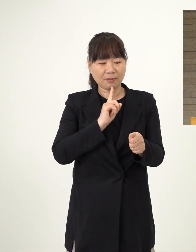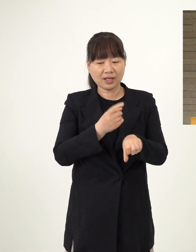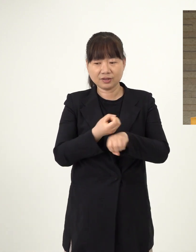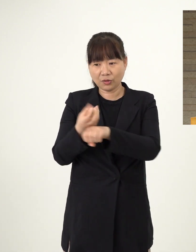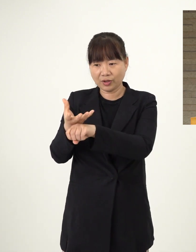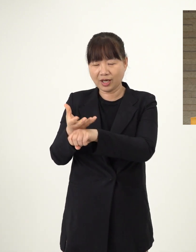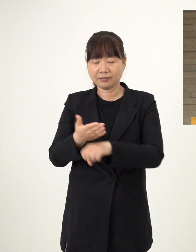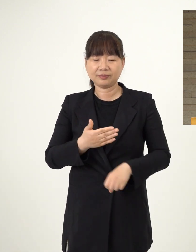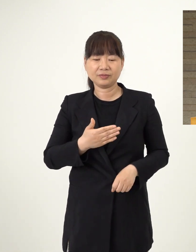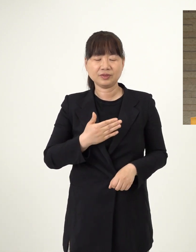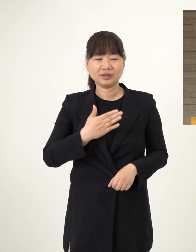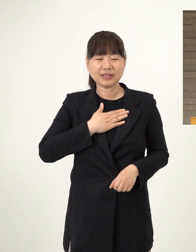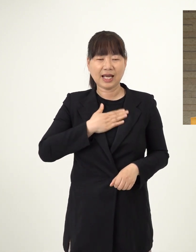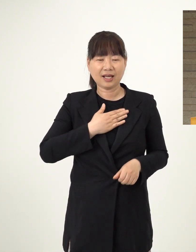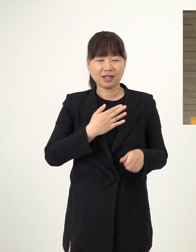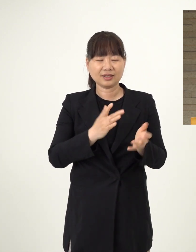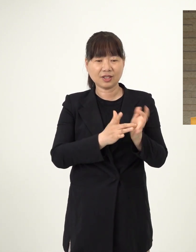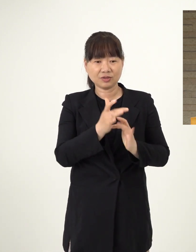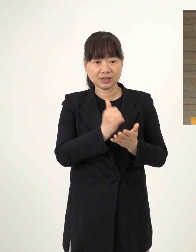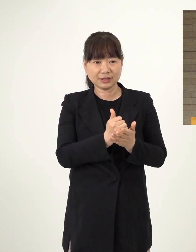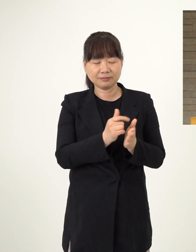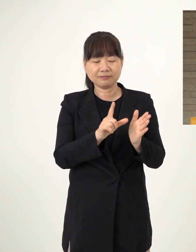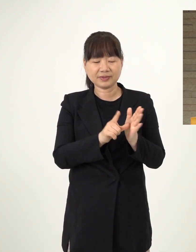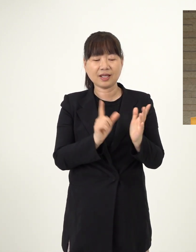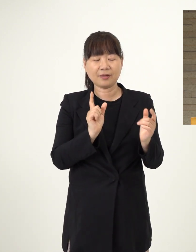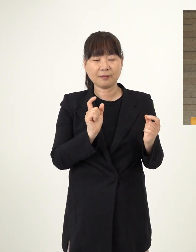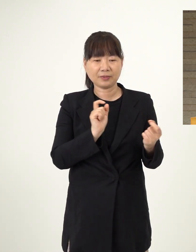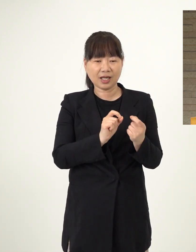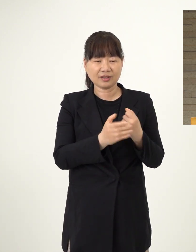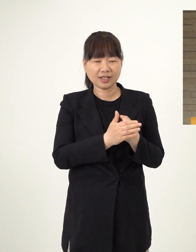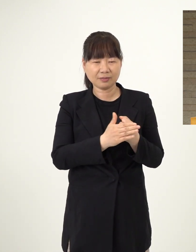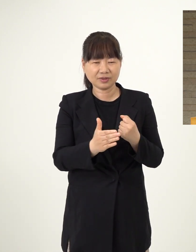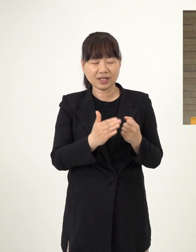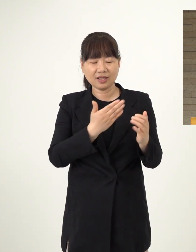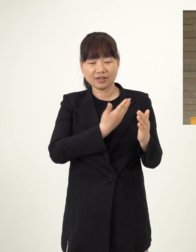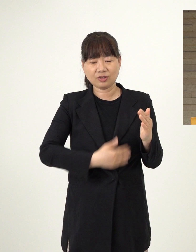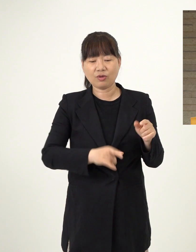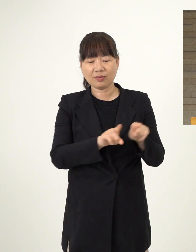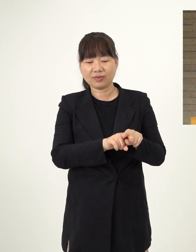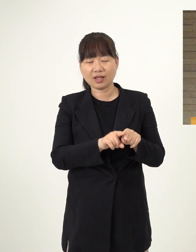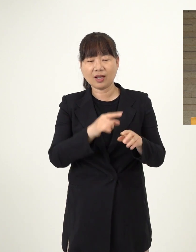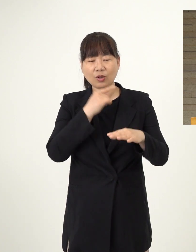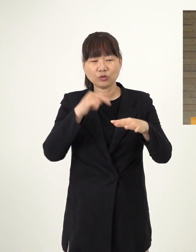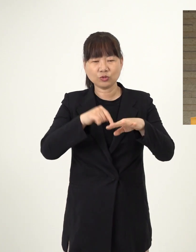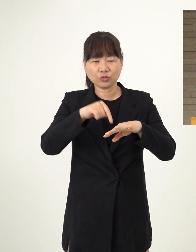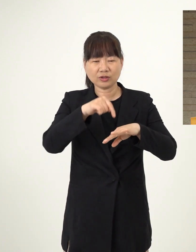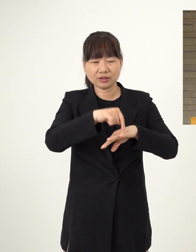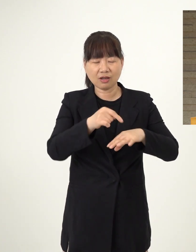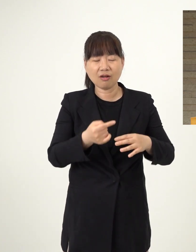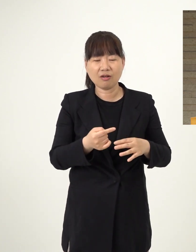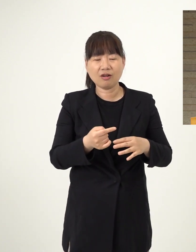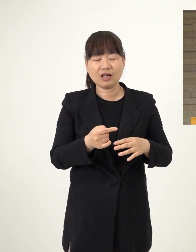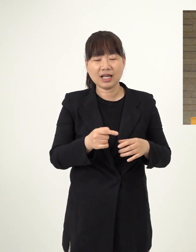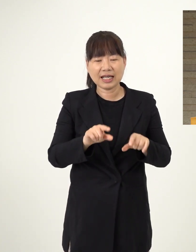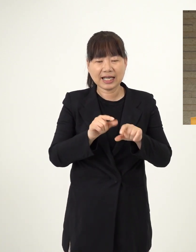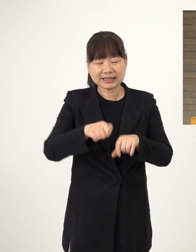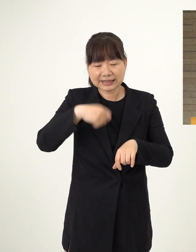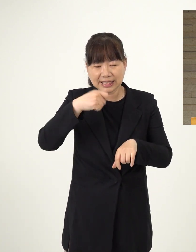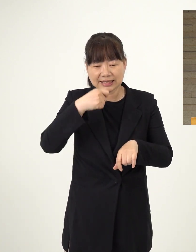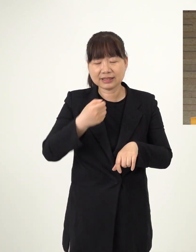가까웠으니 내 제자들과 함께 유월절을 네 집에서 지키겠다 하시더라 하라 하시니, 이렇게 된